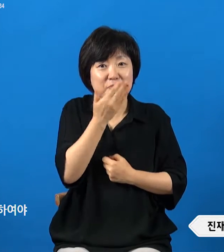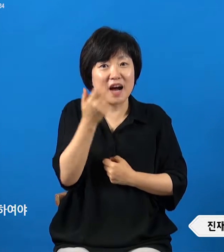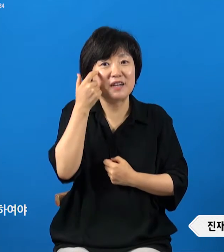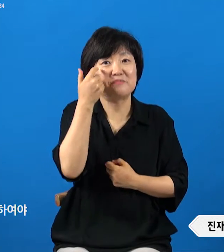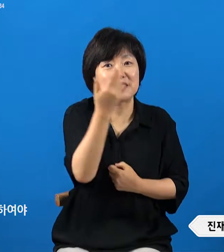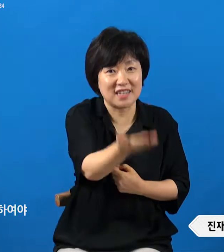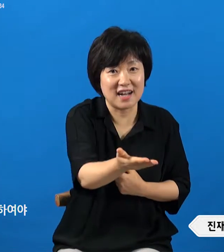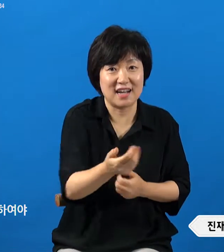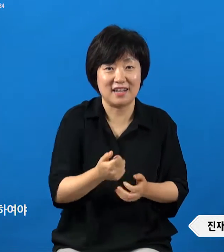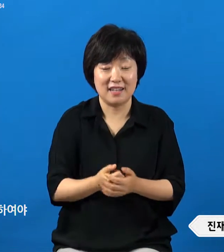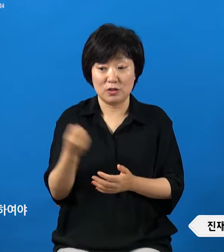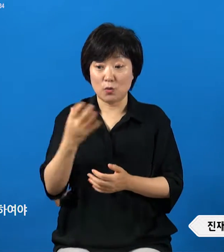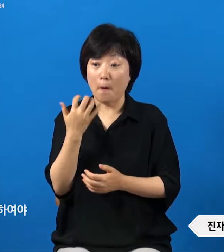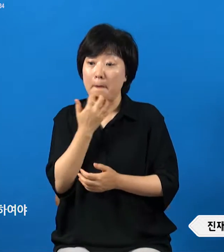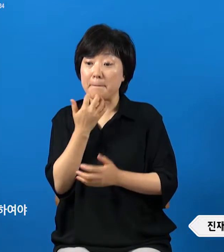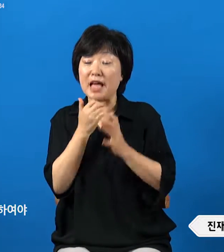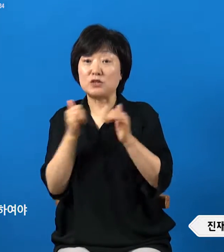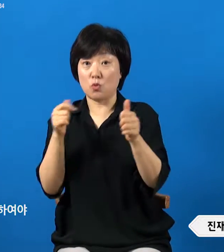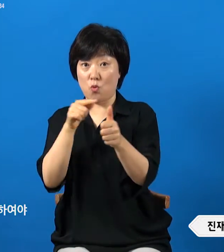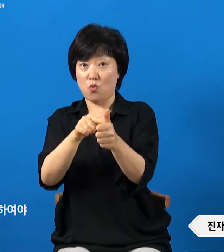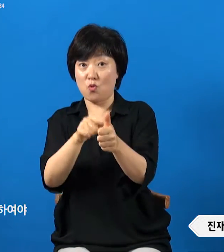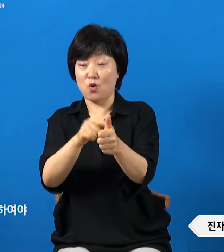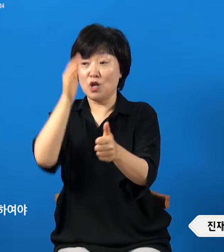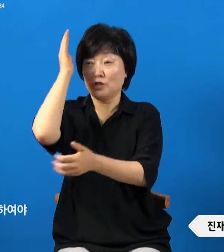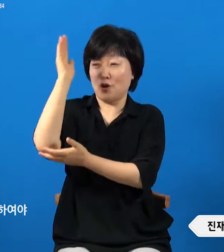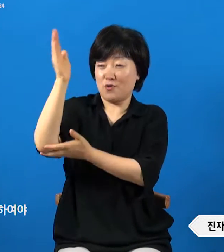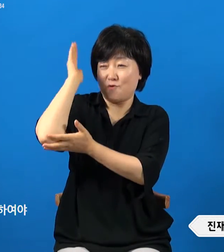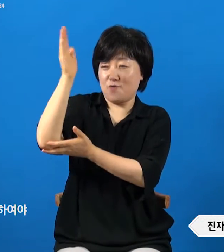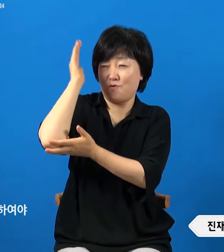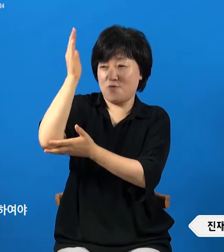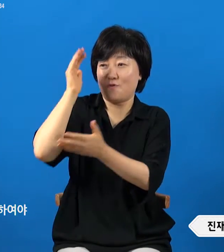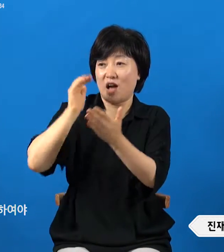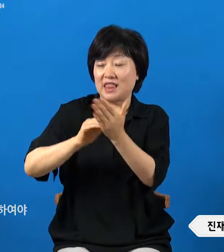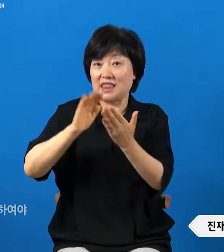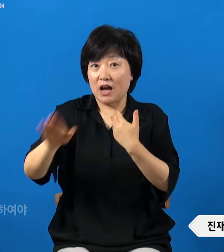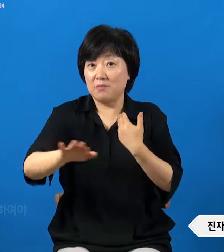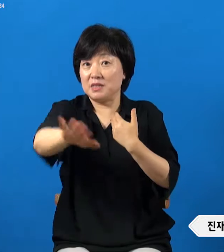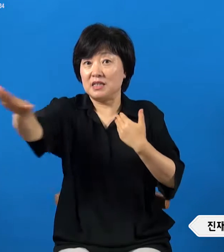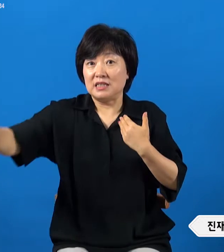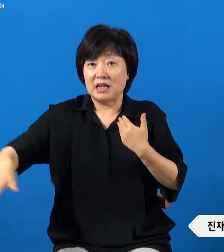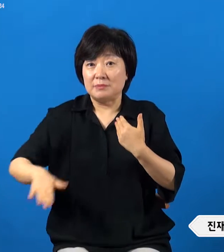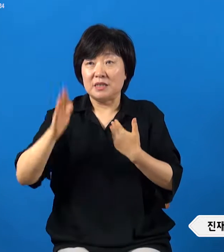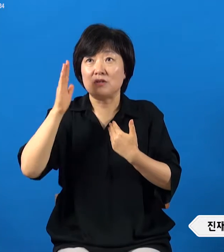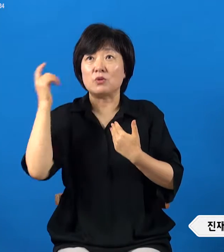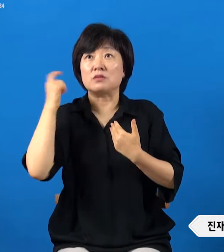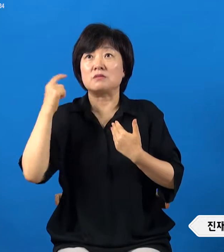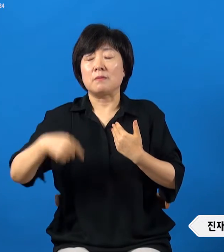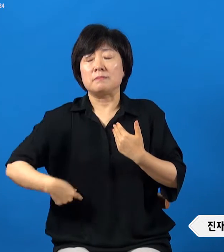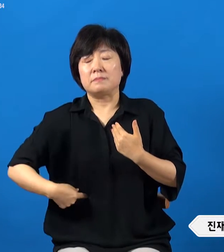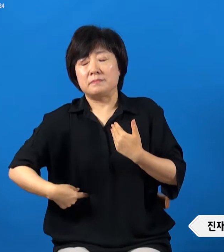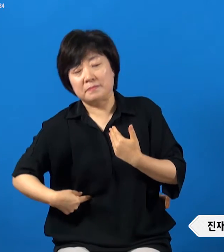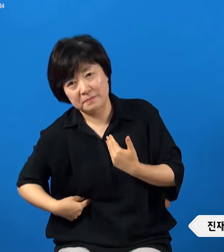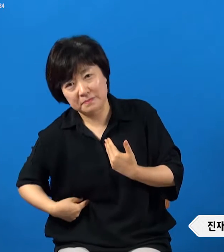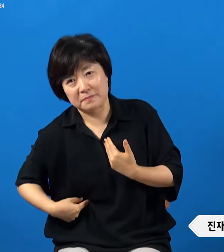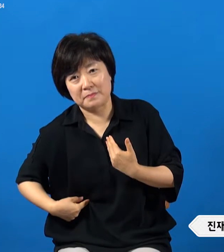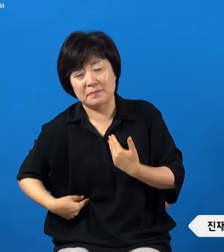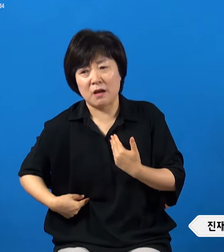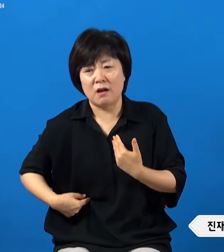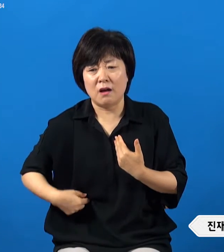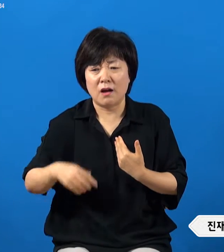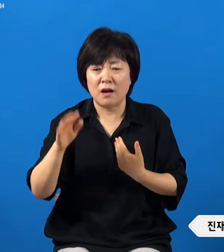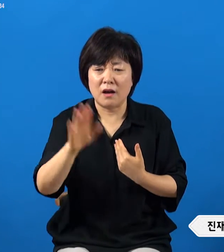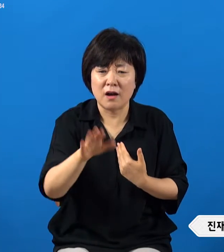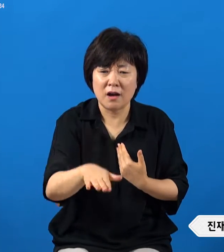수많은 사람들이 베드로의 설교 가운데 그들이 찔립니다. 마음에 찔려 베드로와 다른 사도들에게 물어 이르되